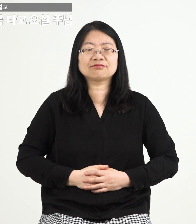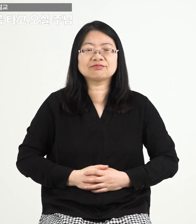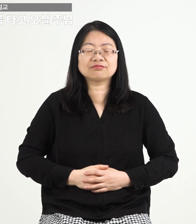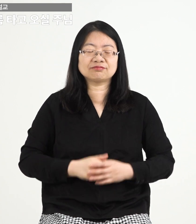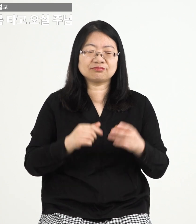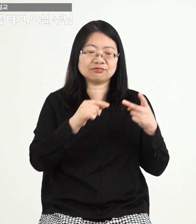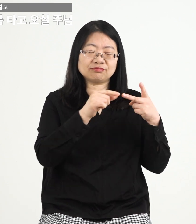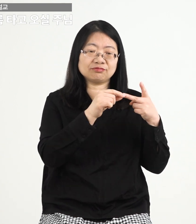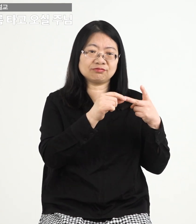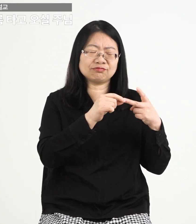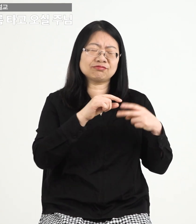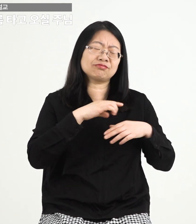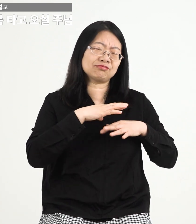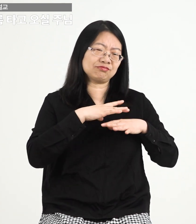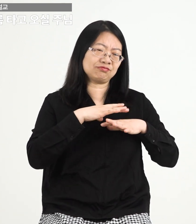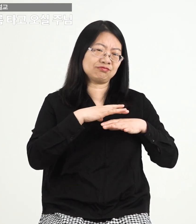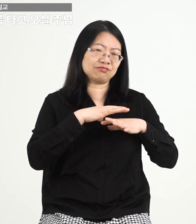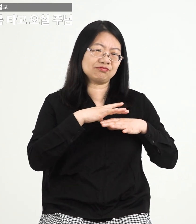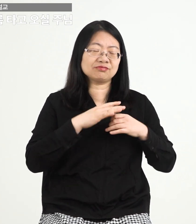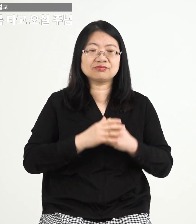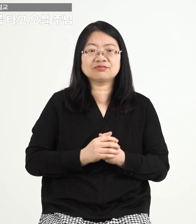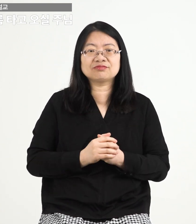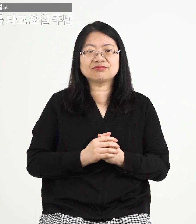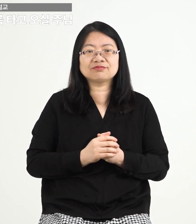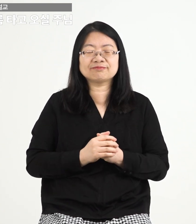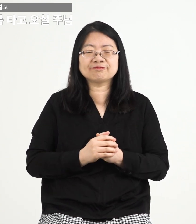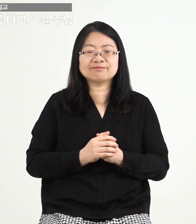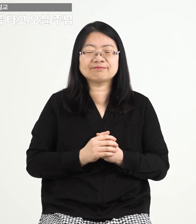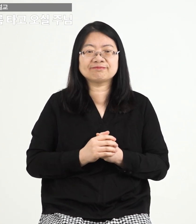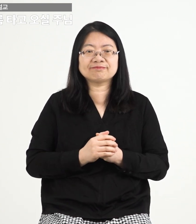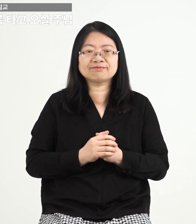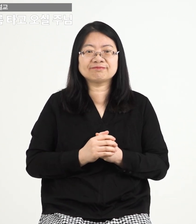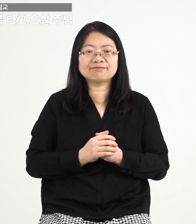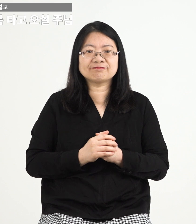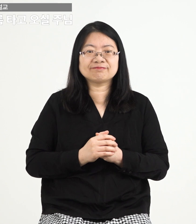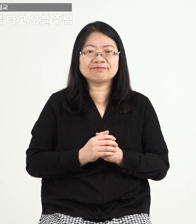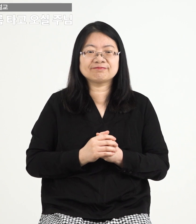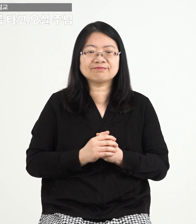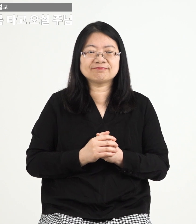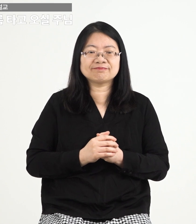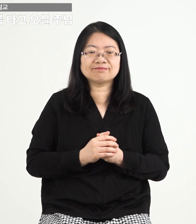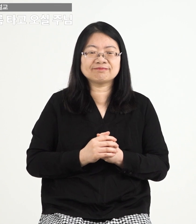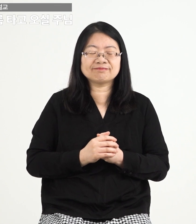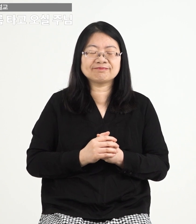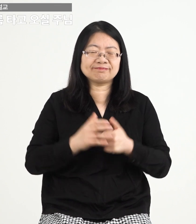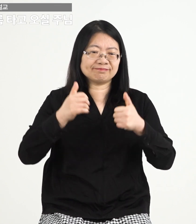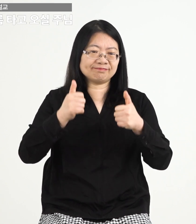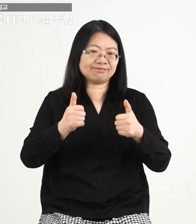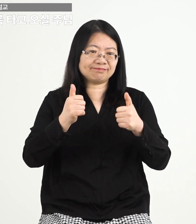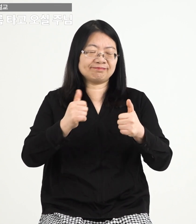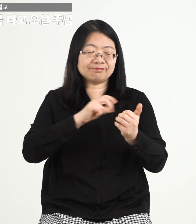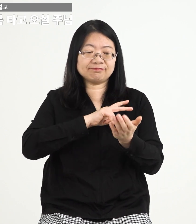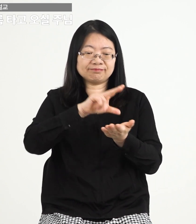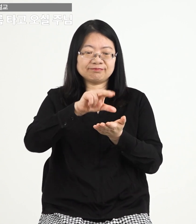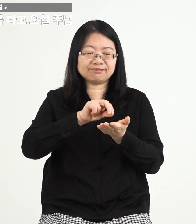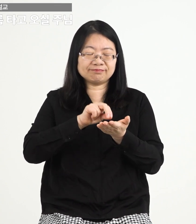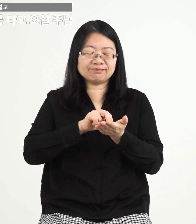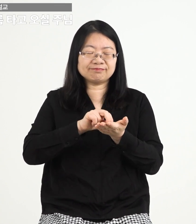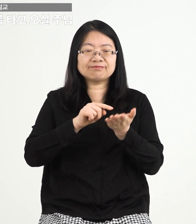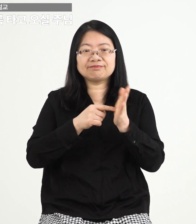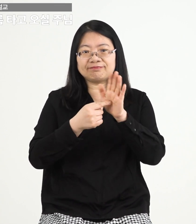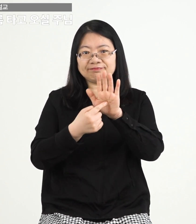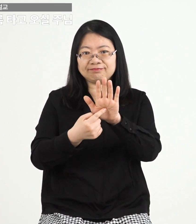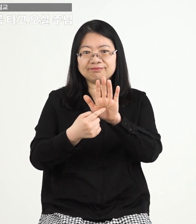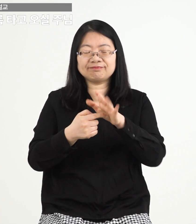두 번째, 두렵다. 여기에 보면 주로 이제 심판이라는 주제가 굉장히 많이 등장을